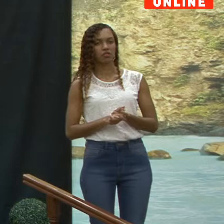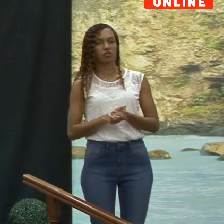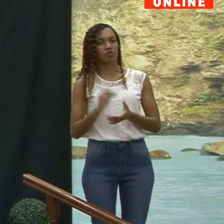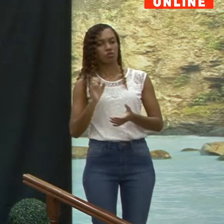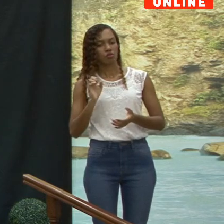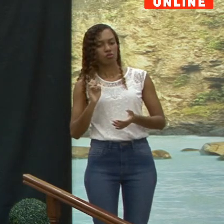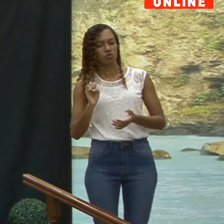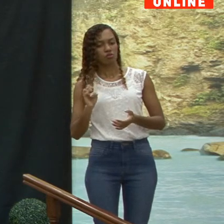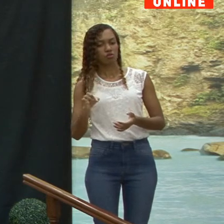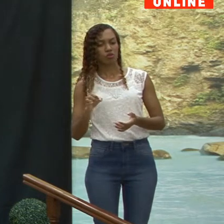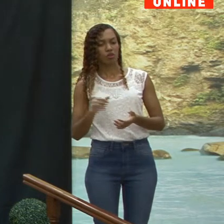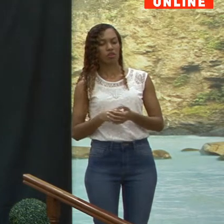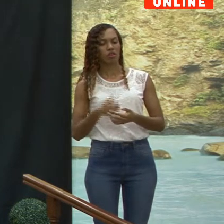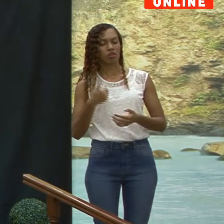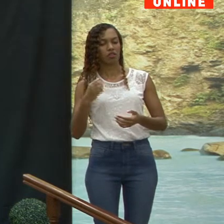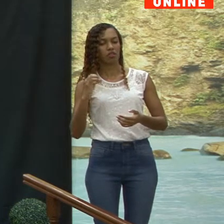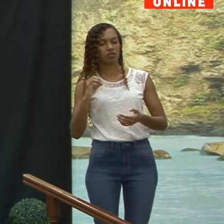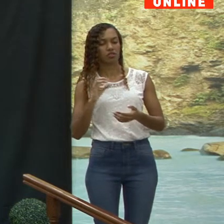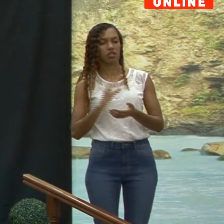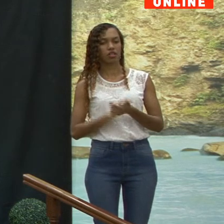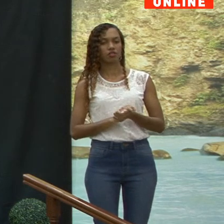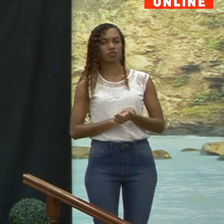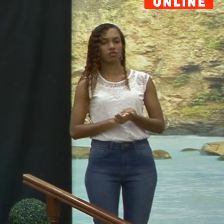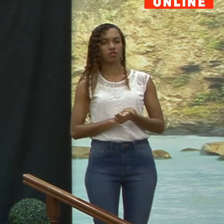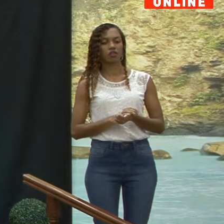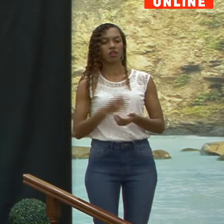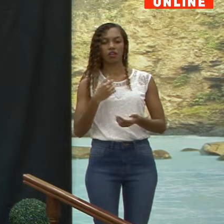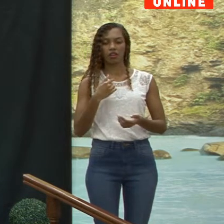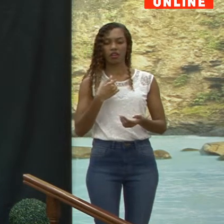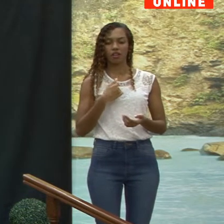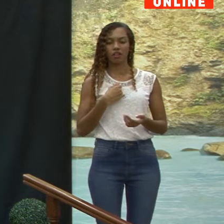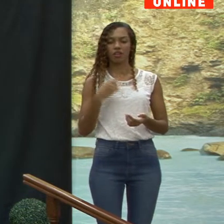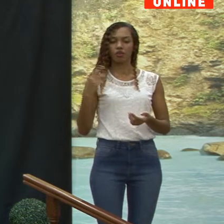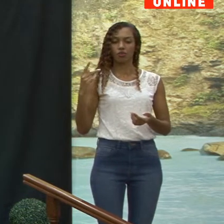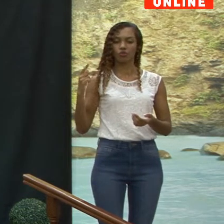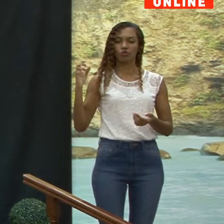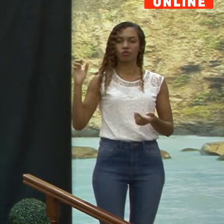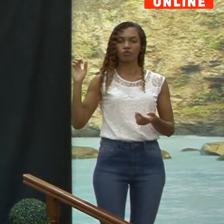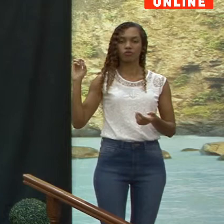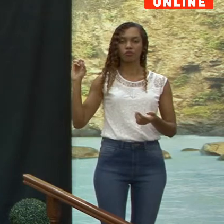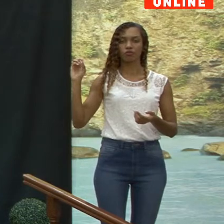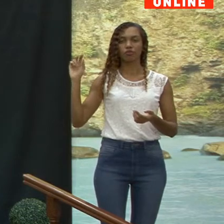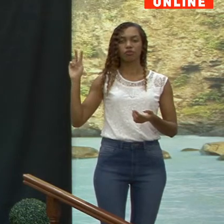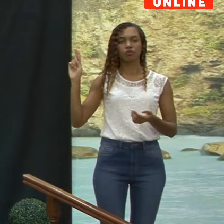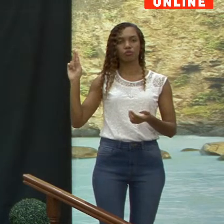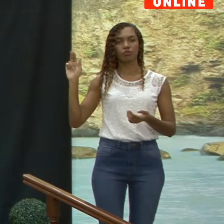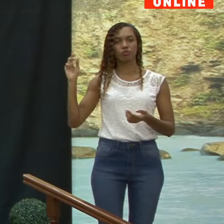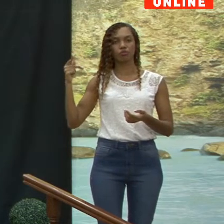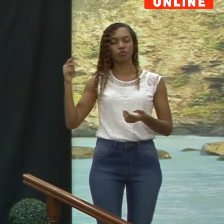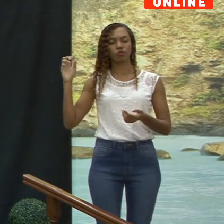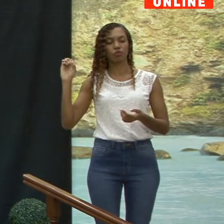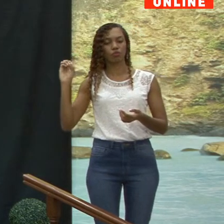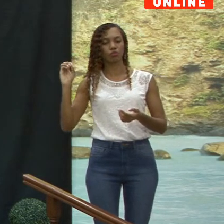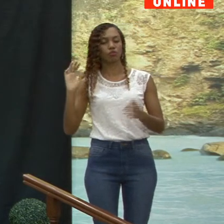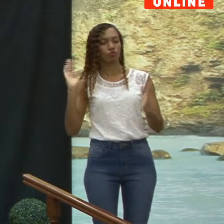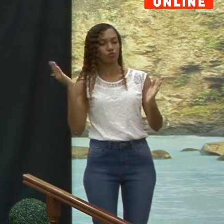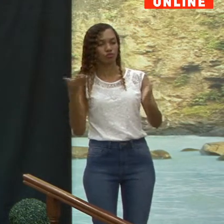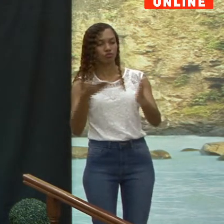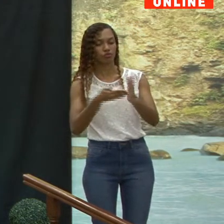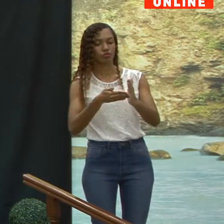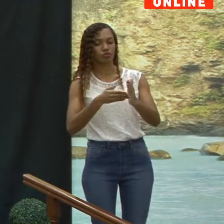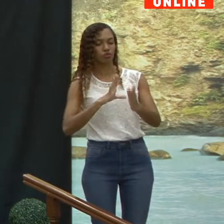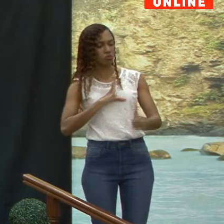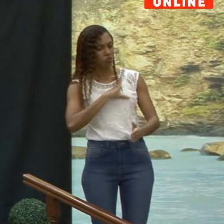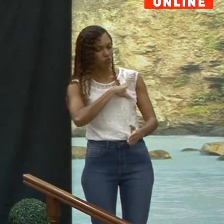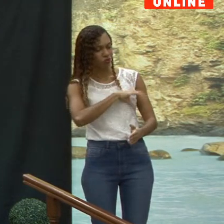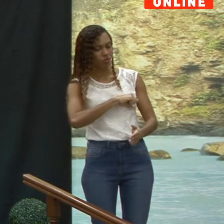e Deus fala: vou poupar tudo por amor de 10. E sabe por que que Sodoma foi destruída?